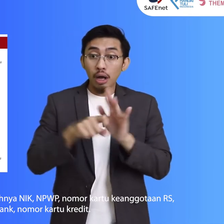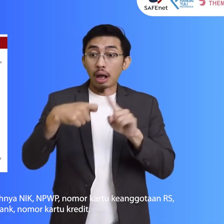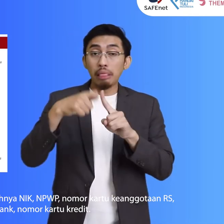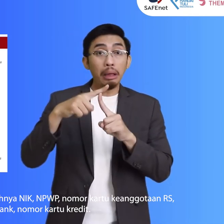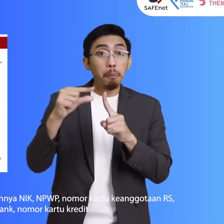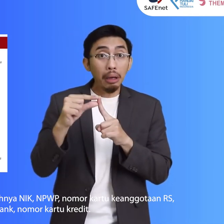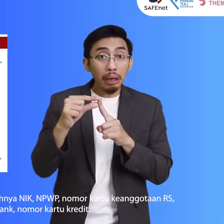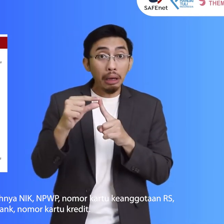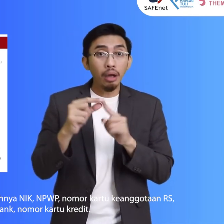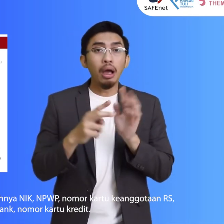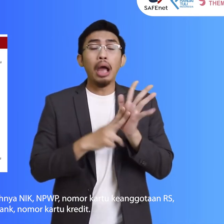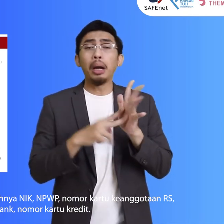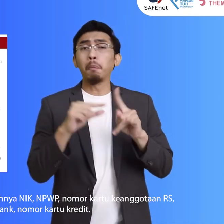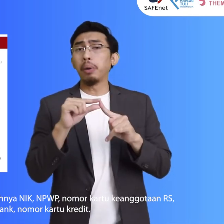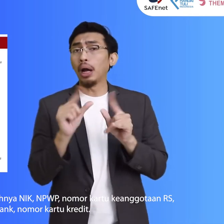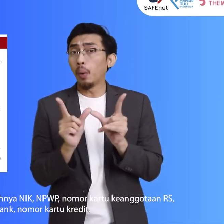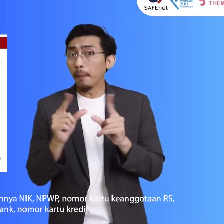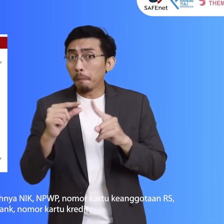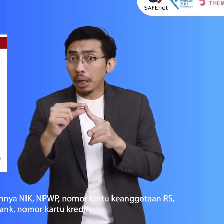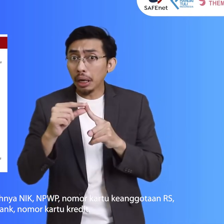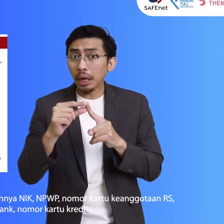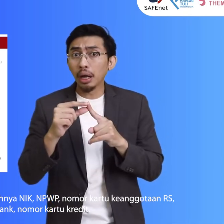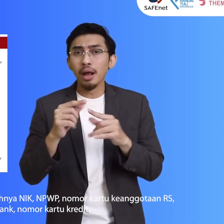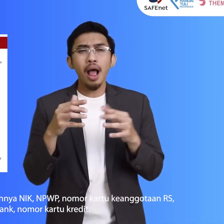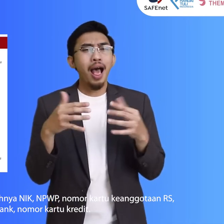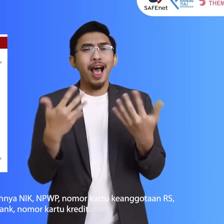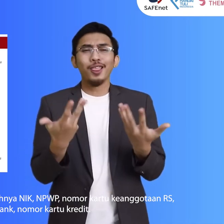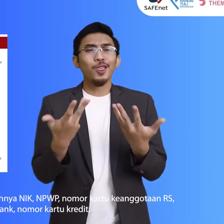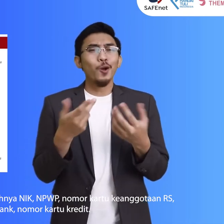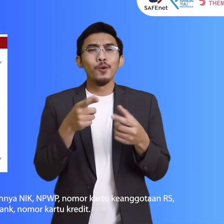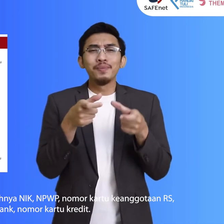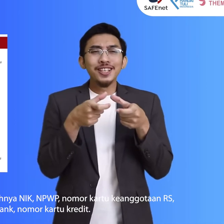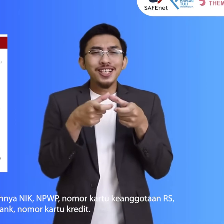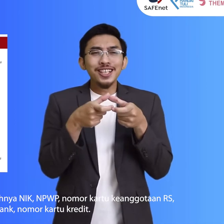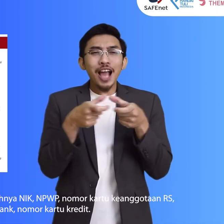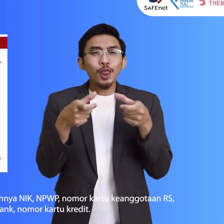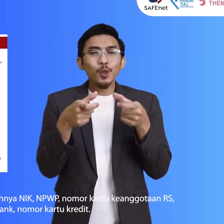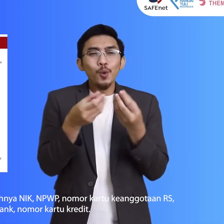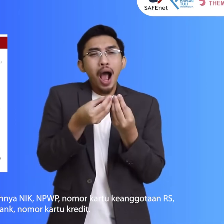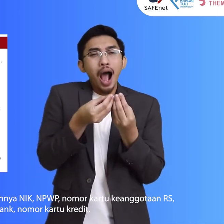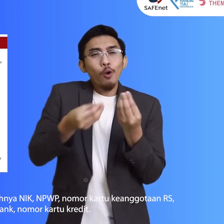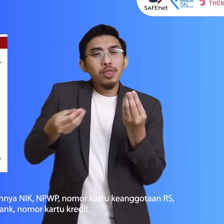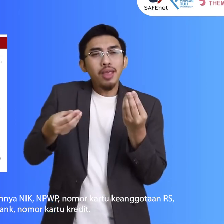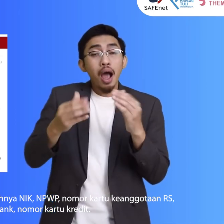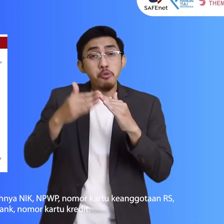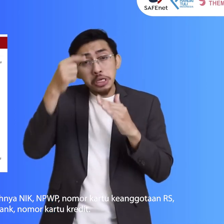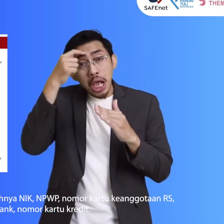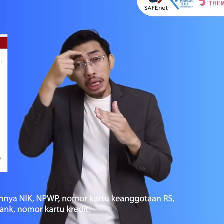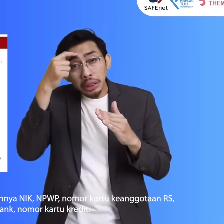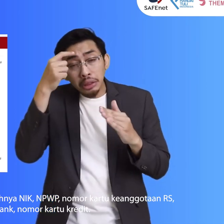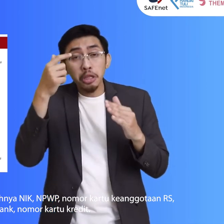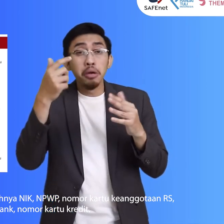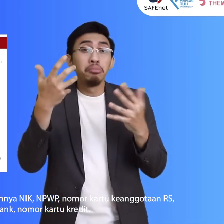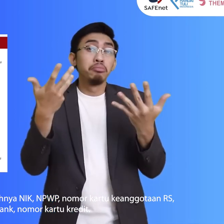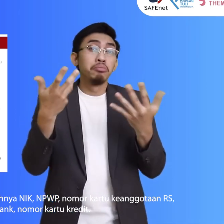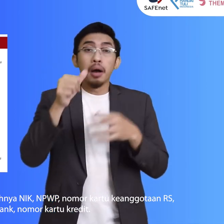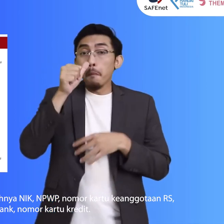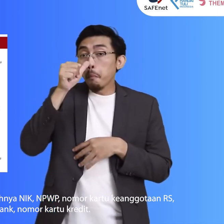G2 nomor identitas pribadi misal Nik NPWP nomor kartu keanggotaan Rumah